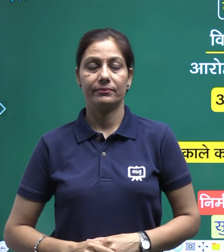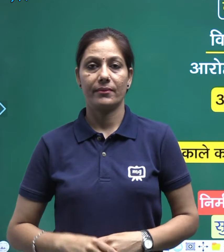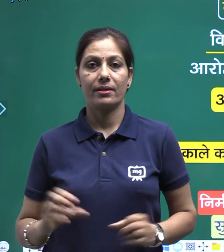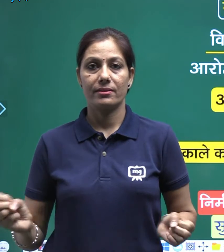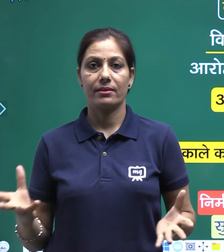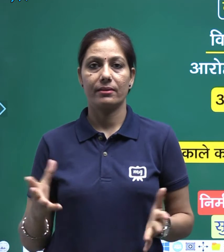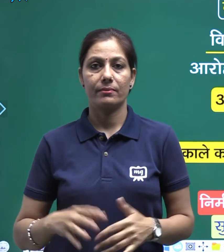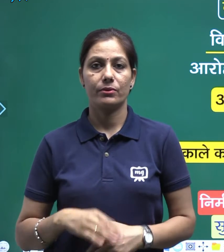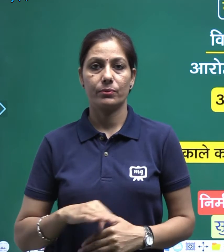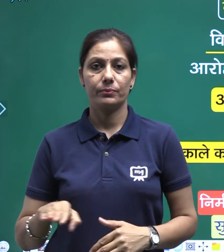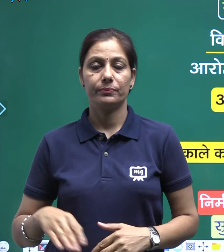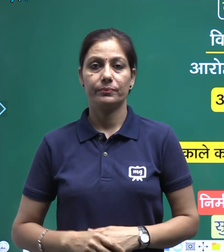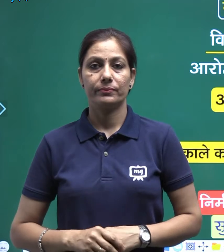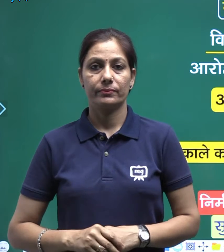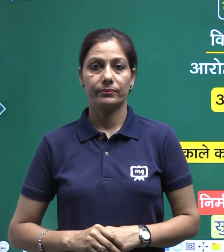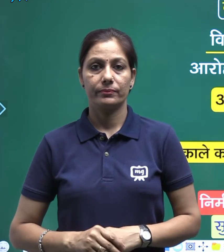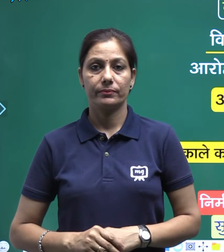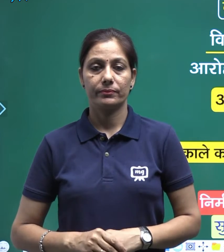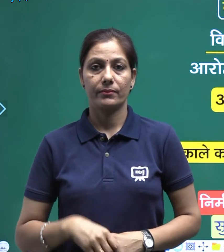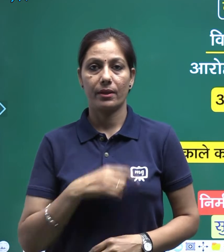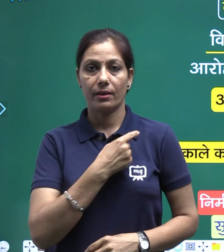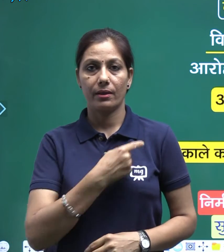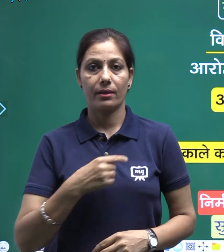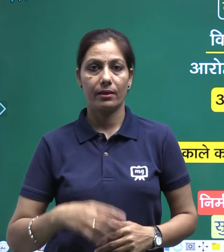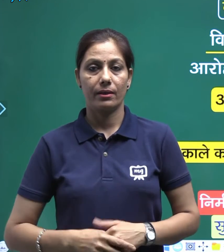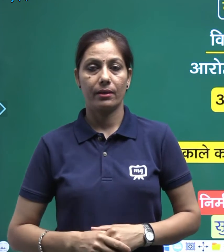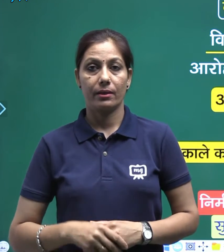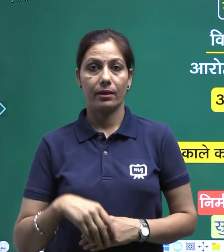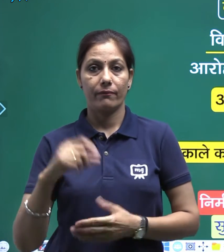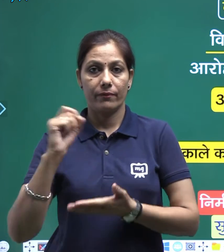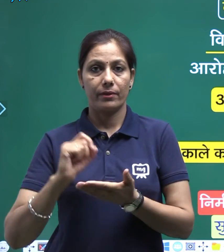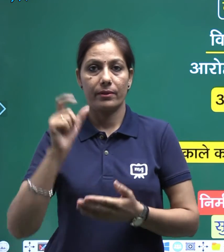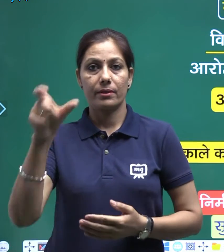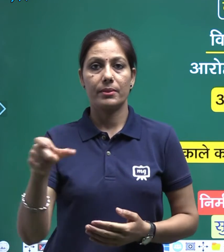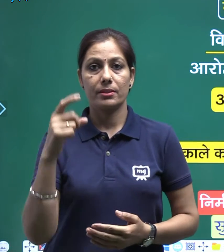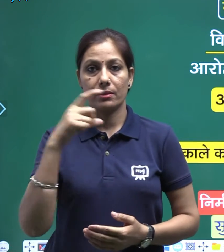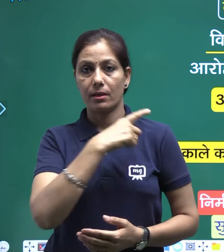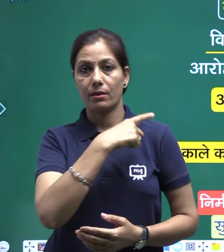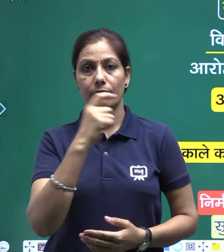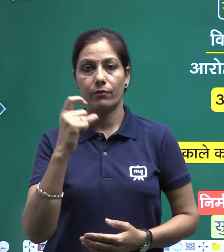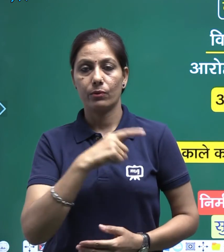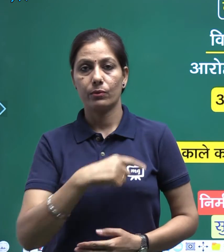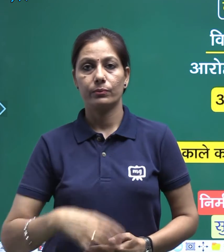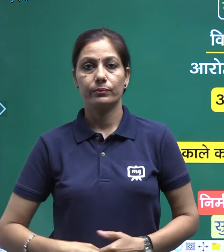शुरू करें बच्चों। ये है कवि त्रिलोचन।